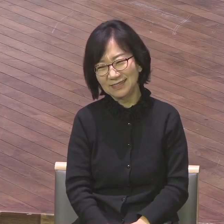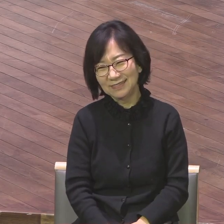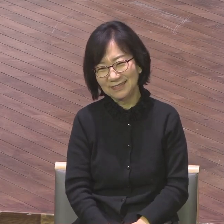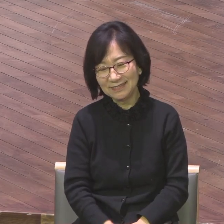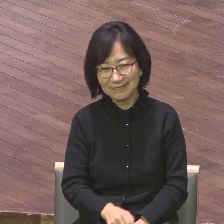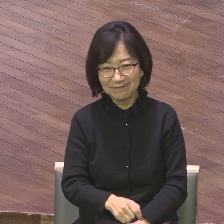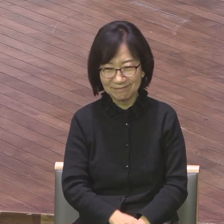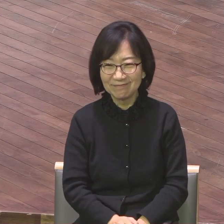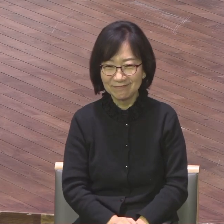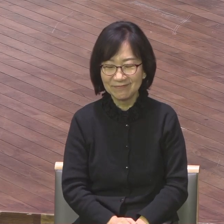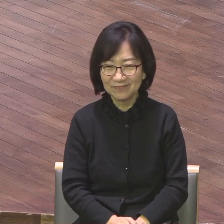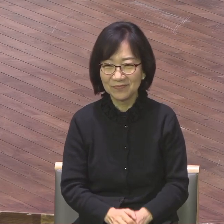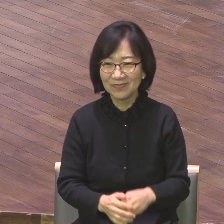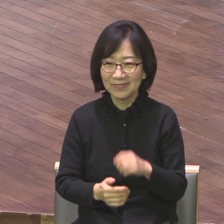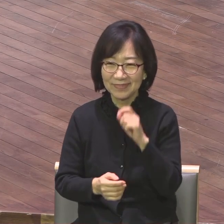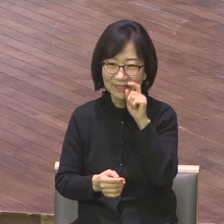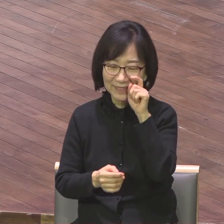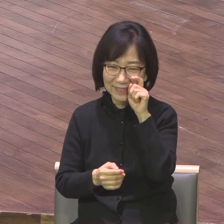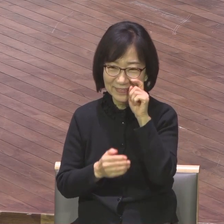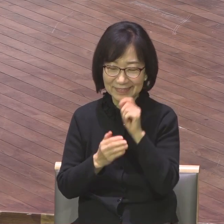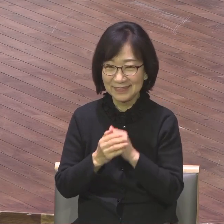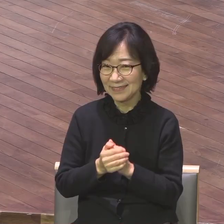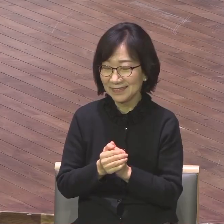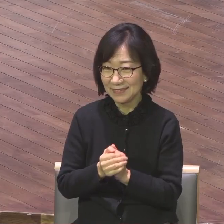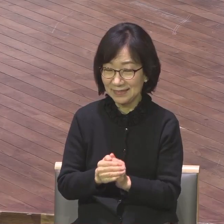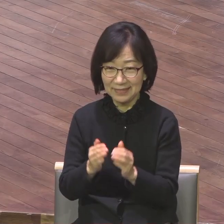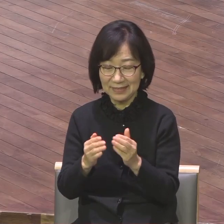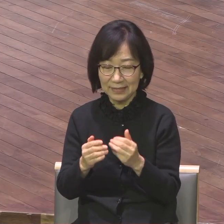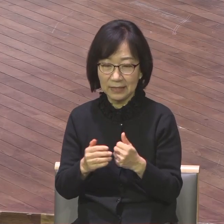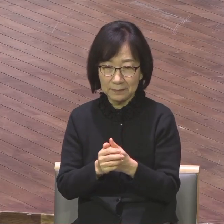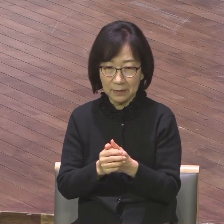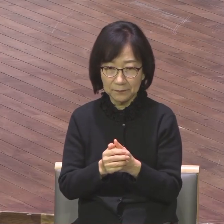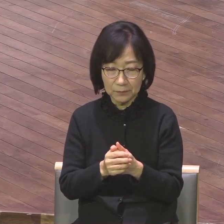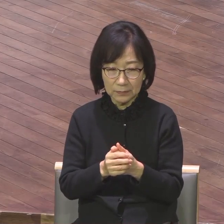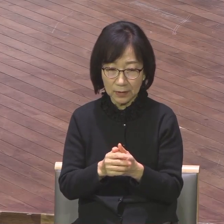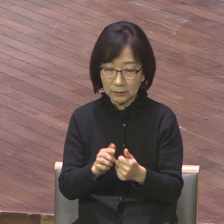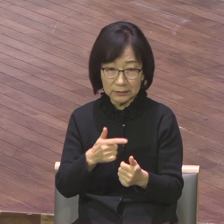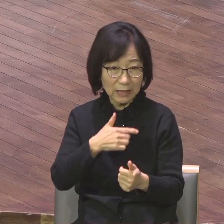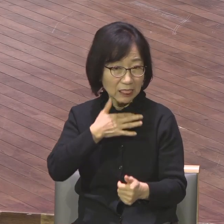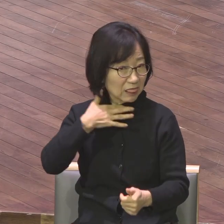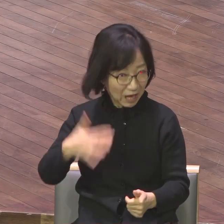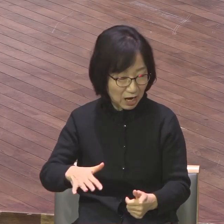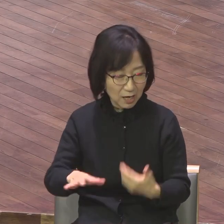그래서 신앙생활을 하면서 확신을 가지지 못해요. 체험이 없었어.